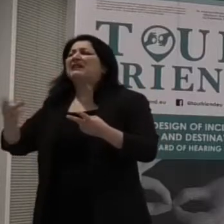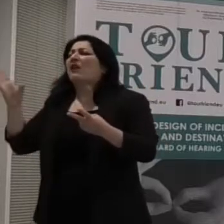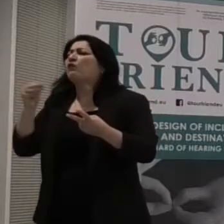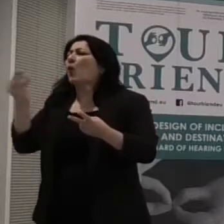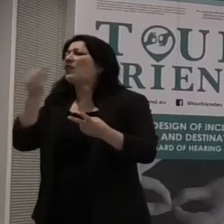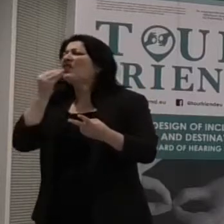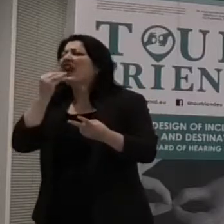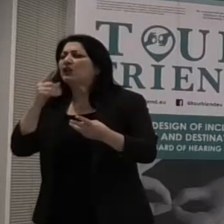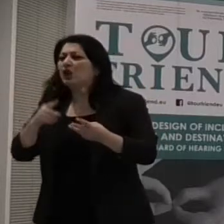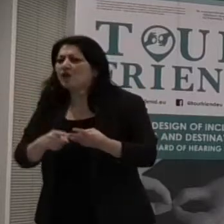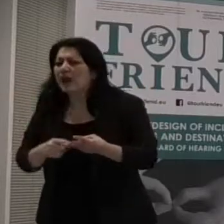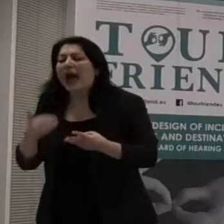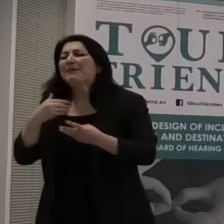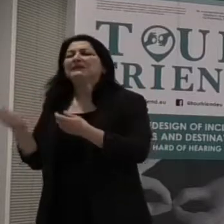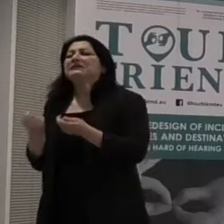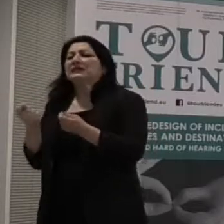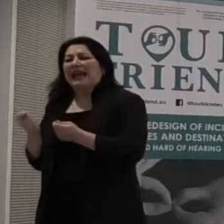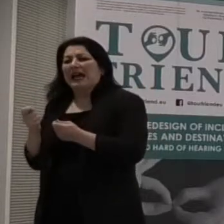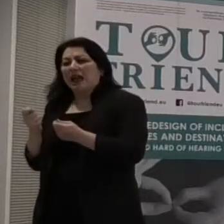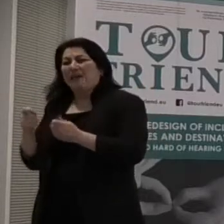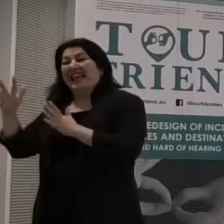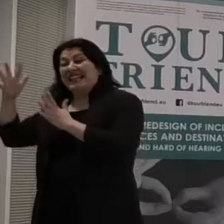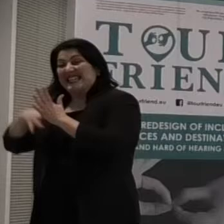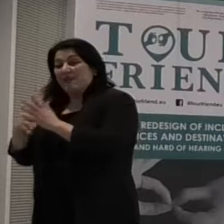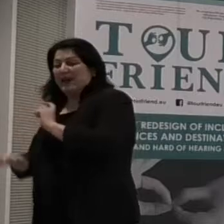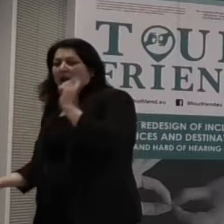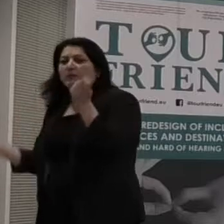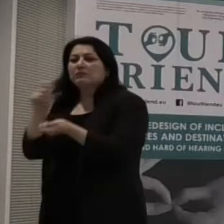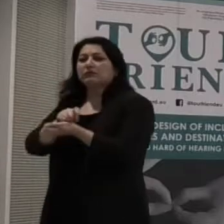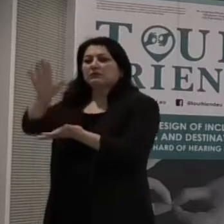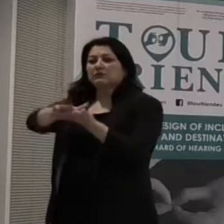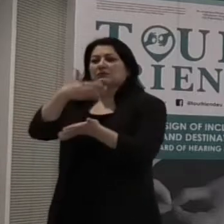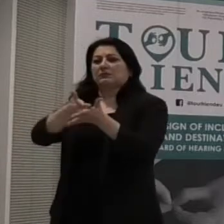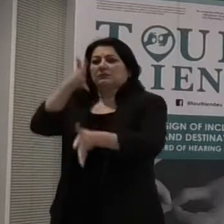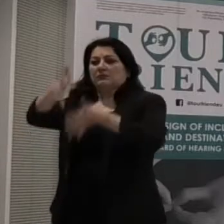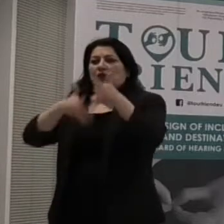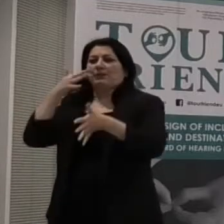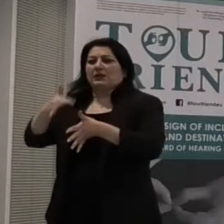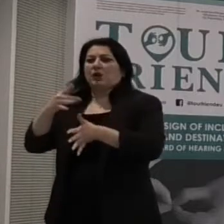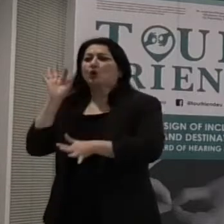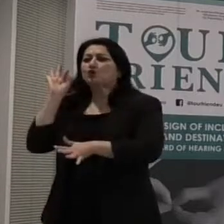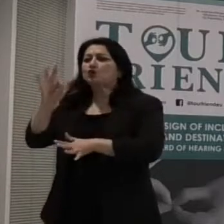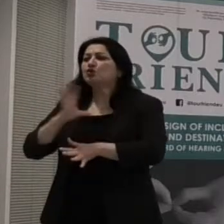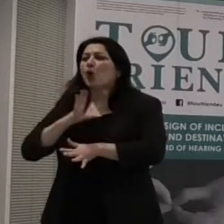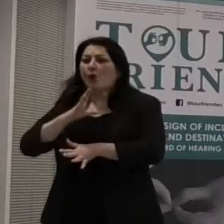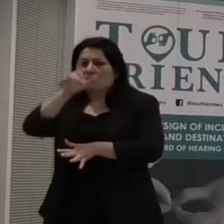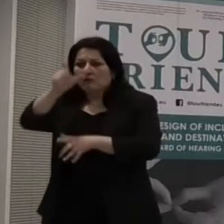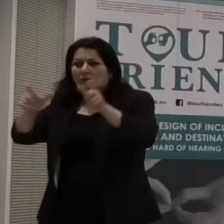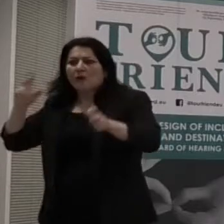έχουμε μετατρέψει σε βίντεο στην νοηματική γλώσσα, ούτως ώστε ένας κοφός να μπορεί πολύ άνετα να το δει στην φυσική του